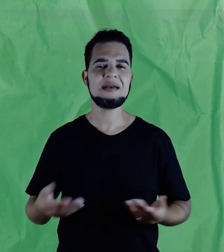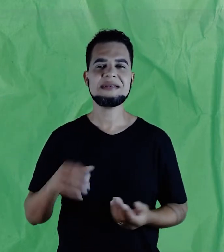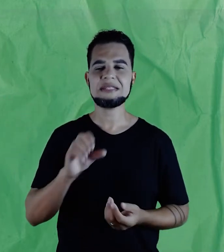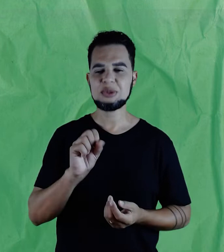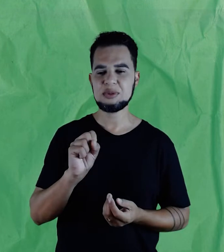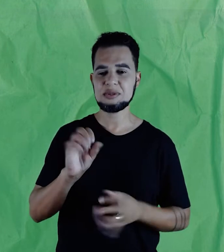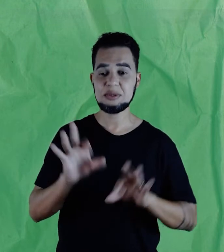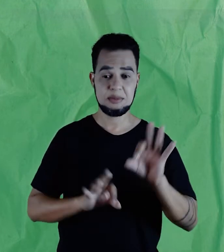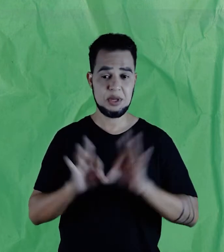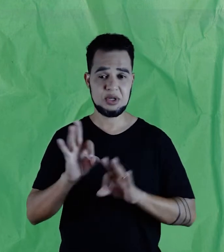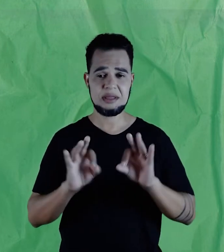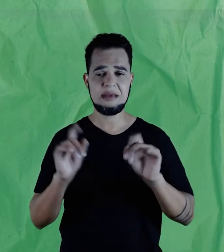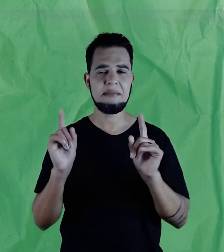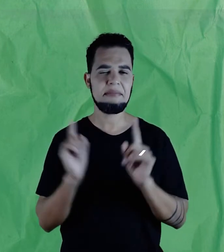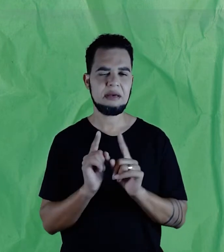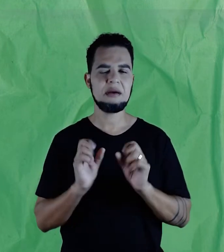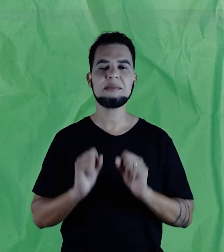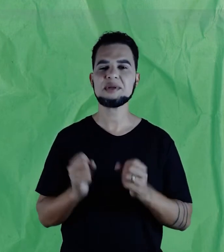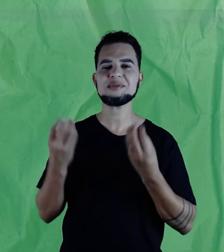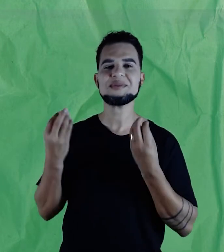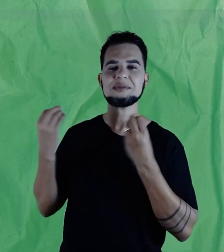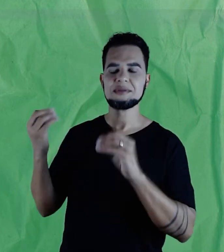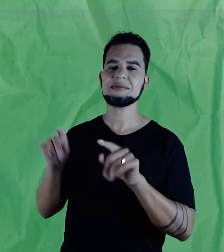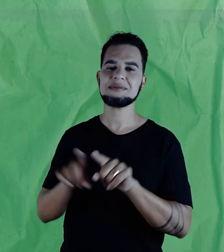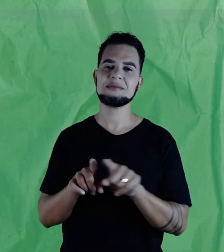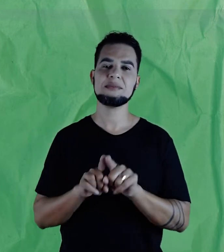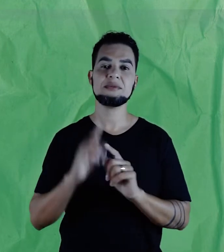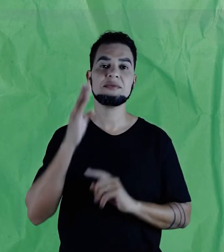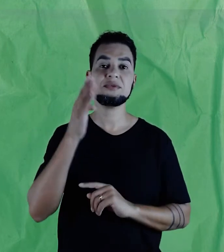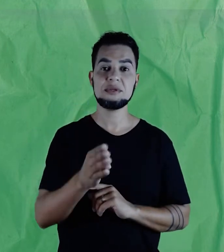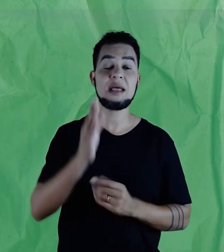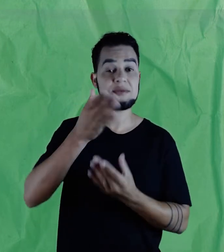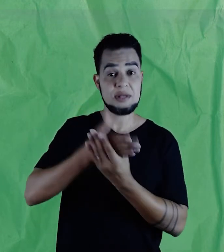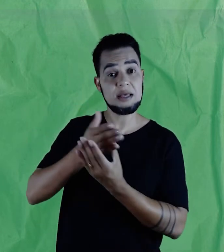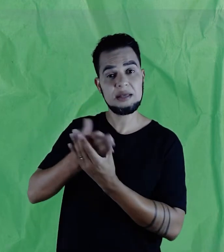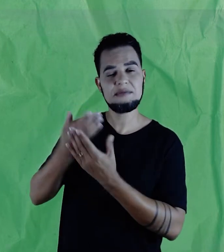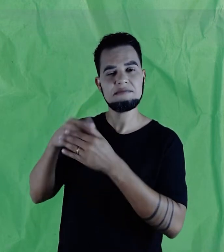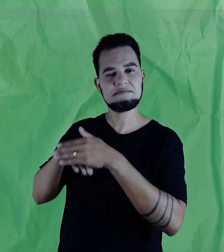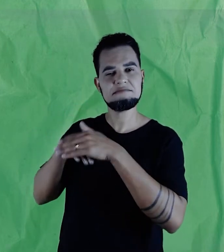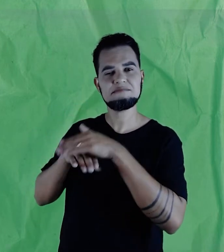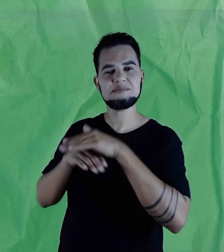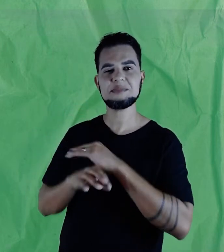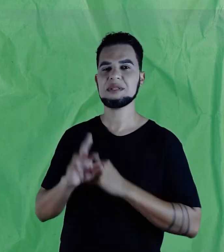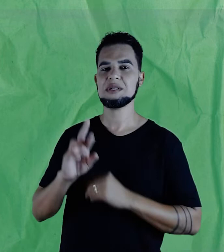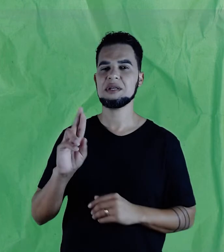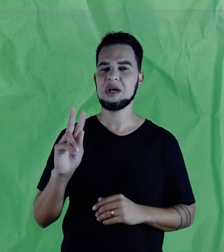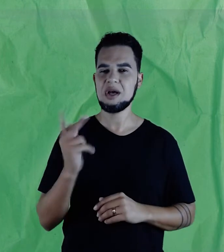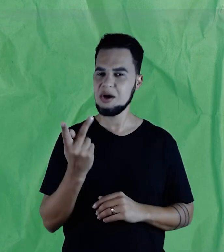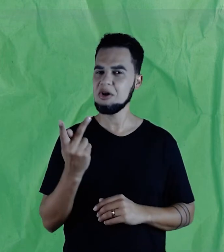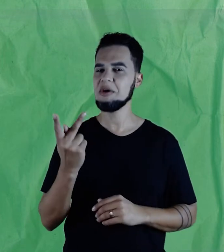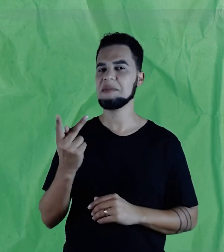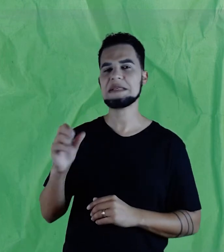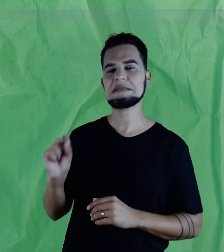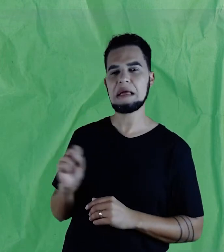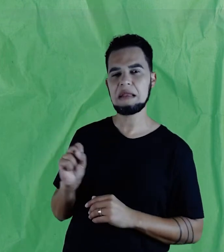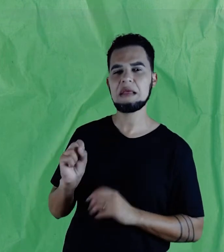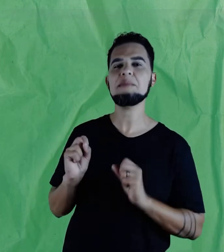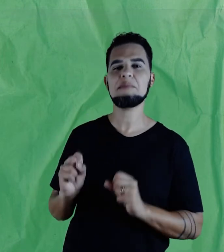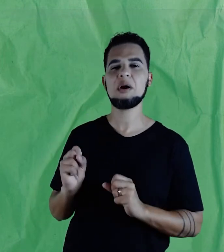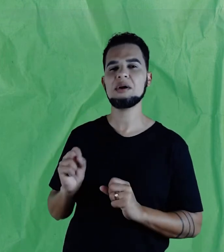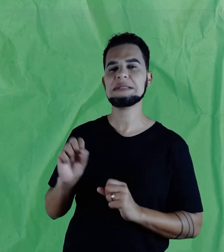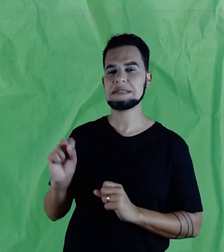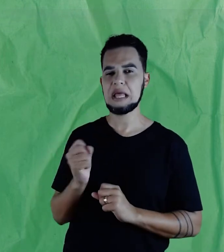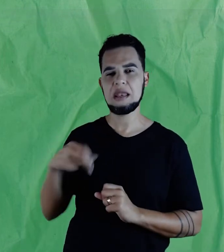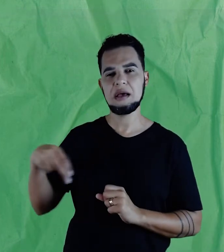projeto é pequeno, a gente pode estar colocando também diretamente os arquivos, tá? O arquivo home, o arquivo sign in e o arquivo sign